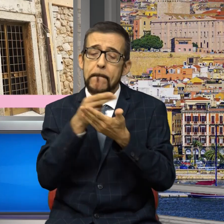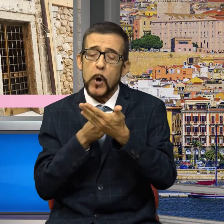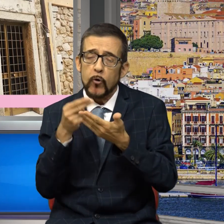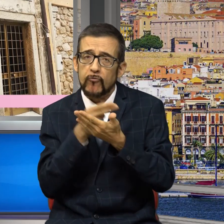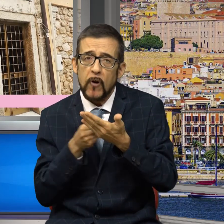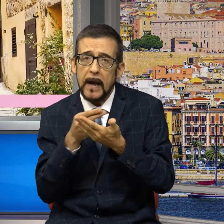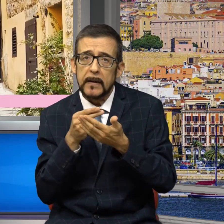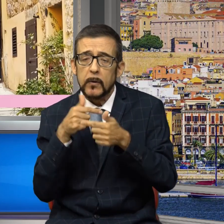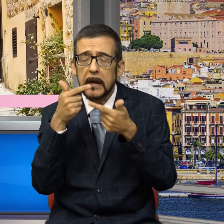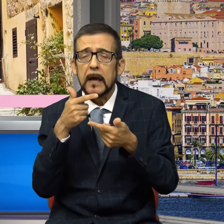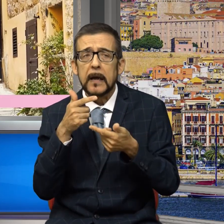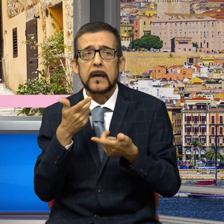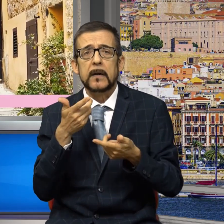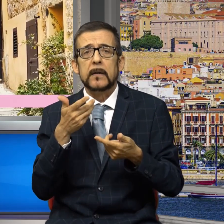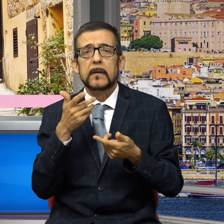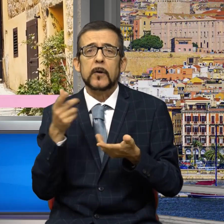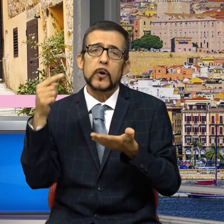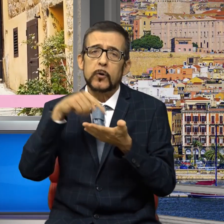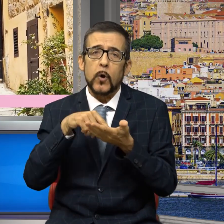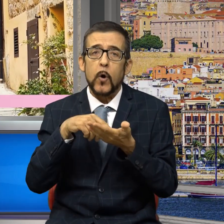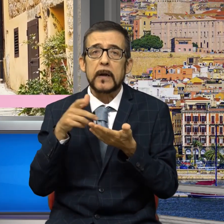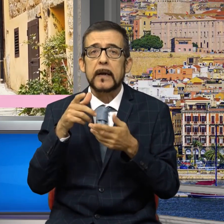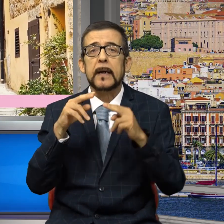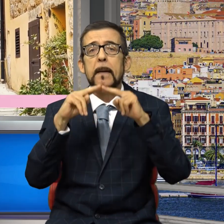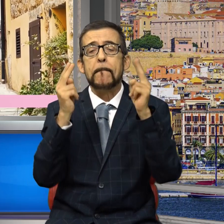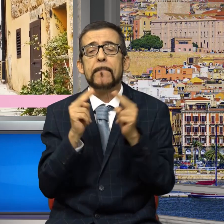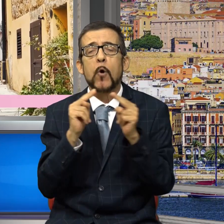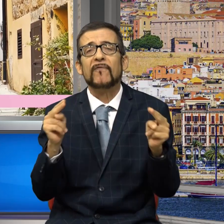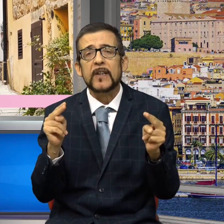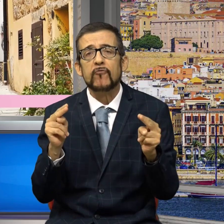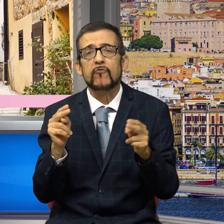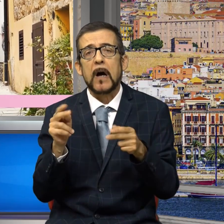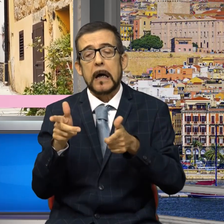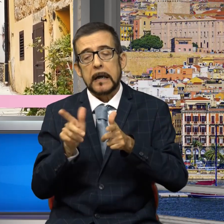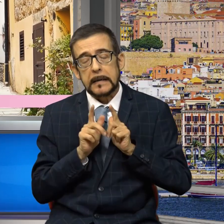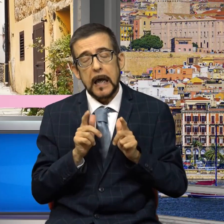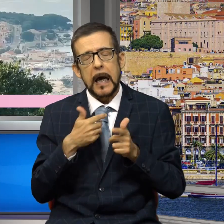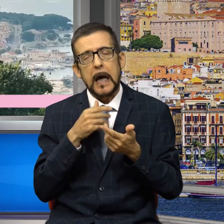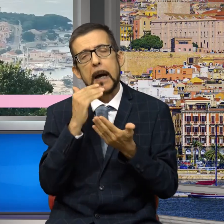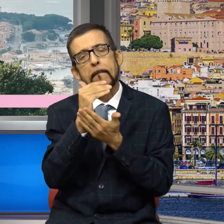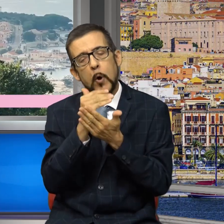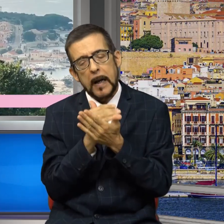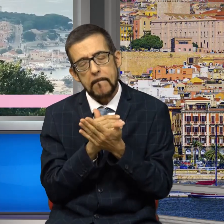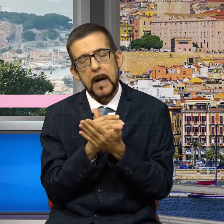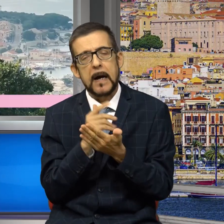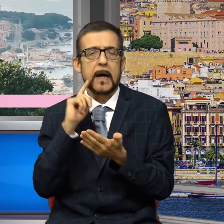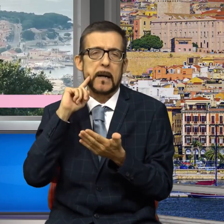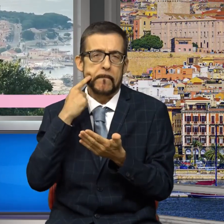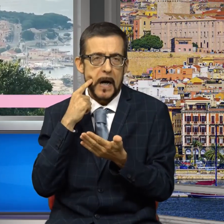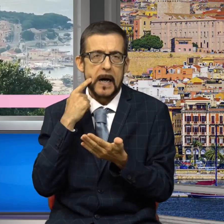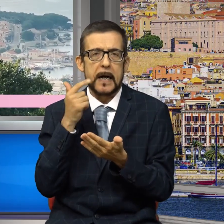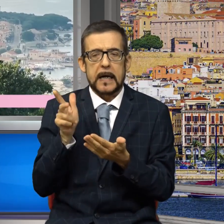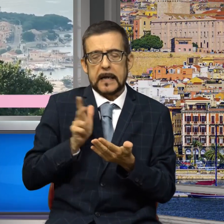a quella che chiediamo o torni ad essere una provincia che ci consentirebbe di programmare meglio i progetti e le risorse